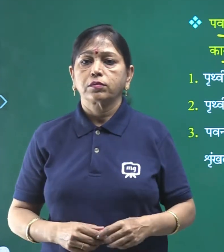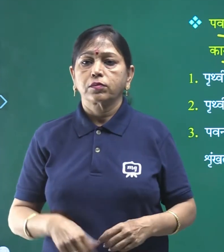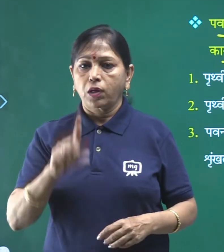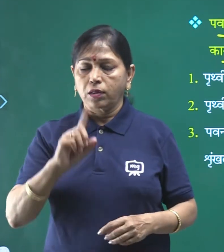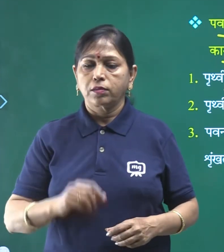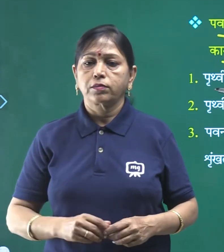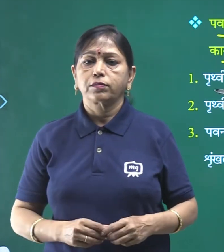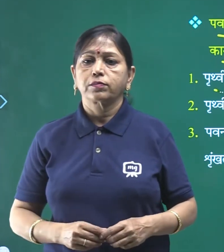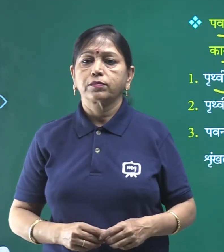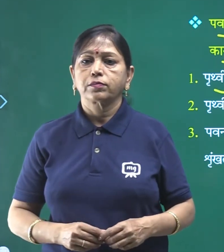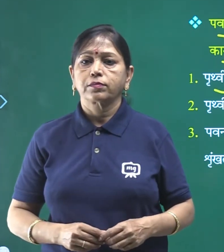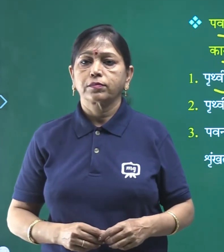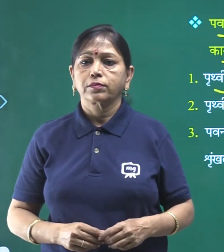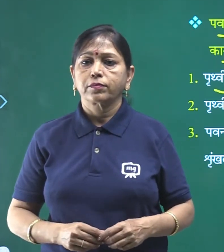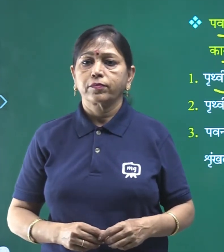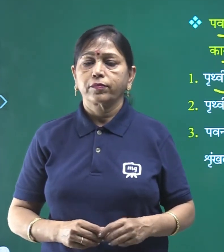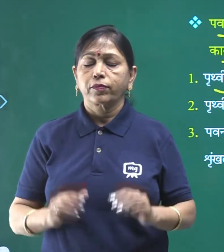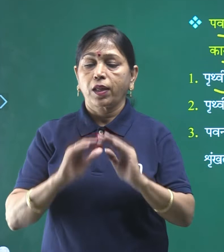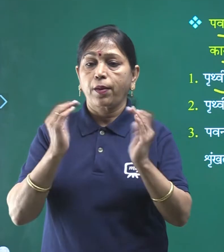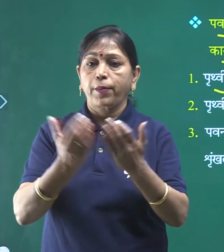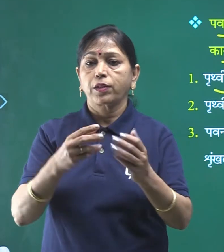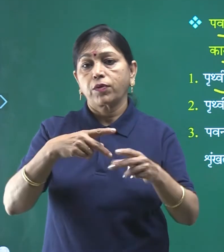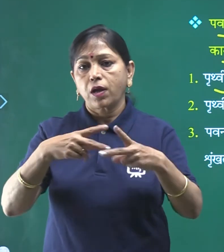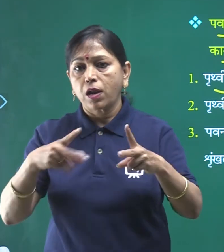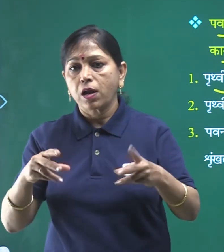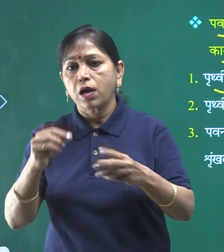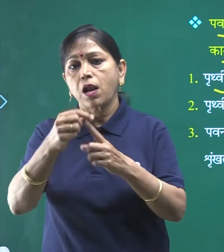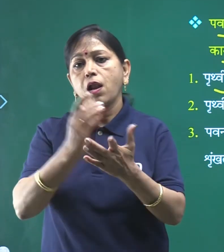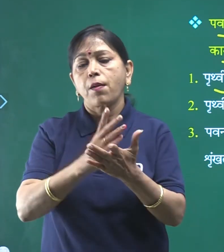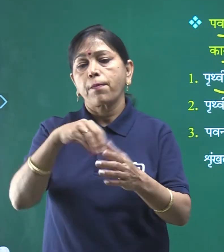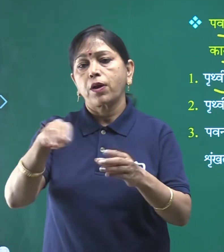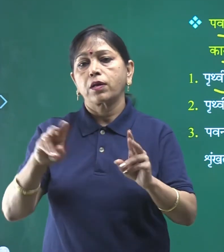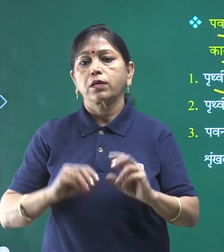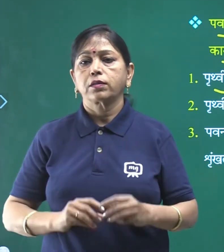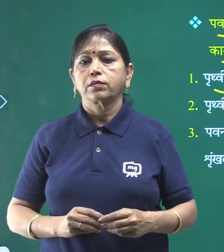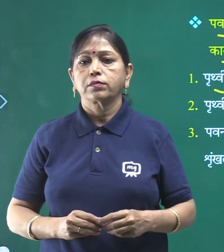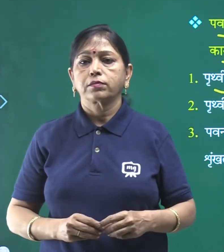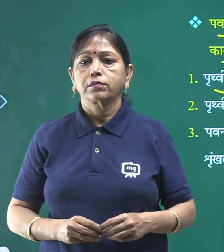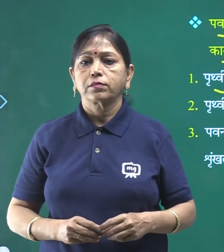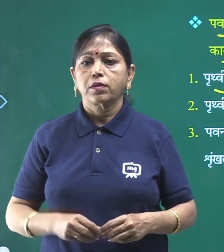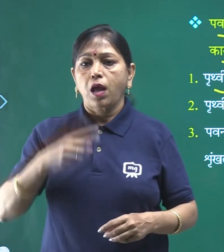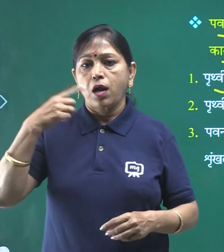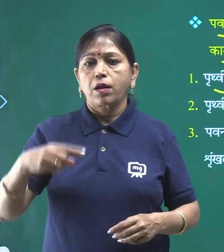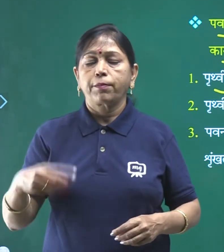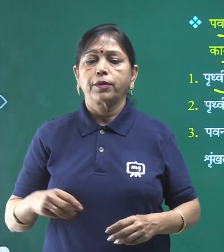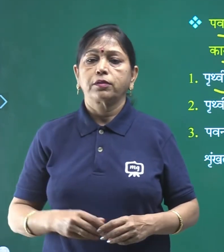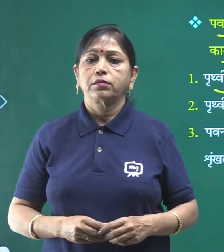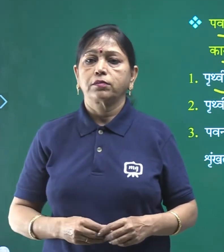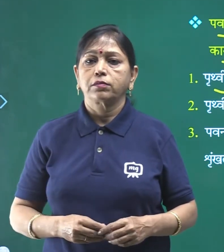में एक ही पृथ्वी के विभिन्न भागों के लिए में तापमान